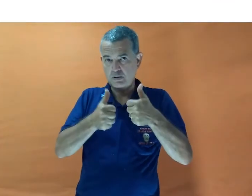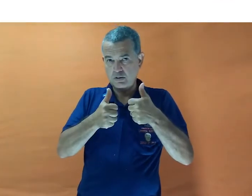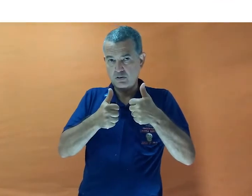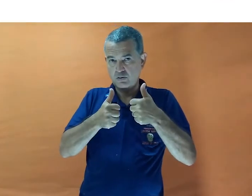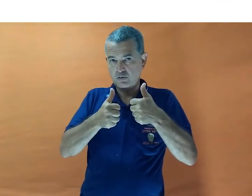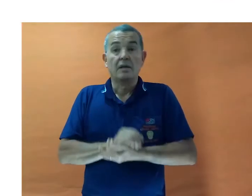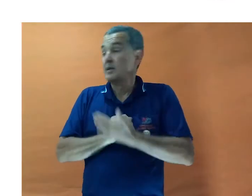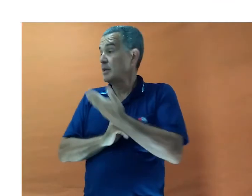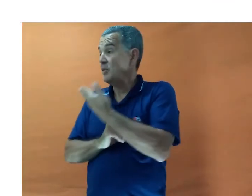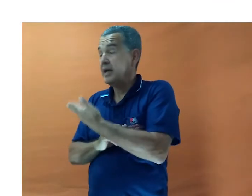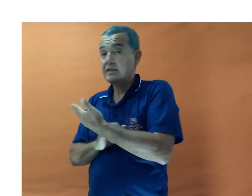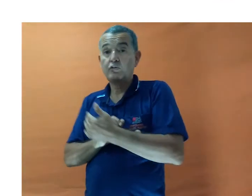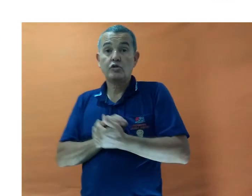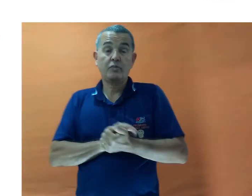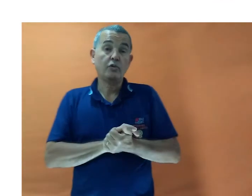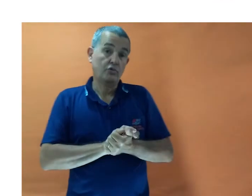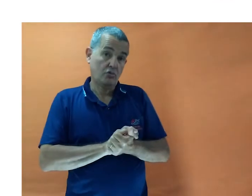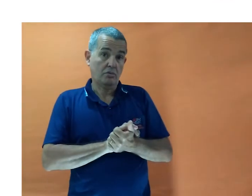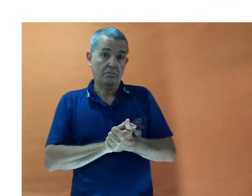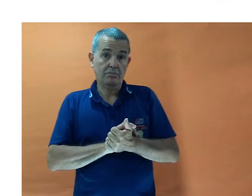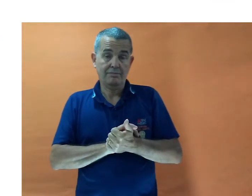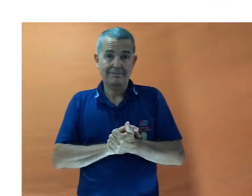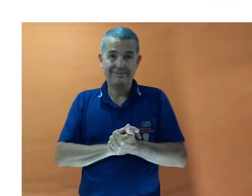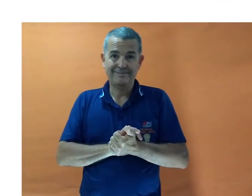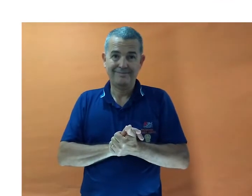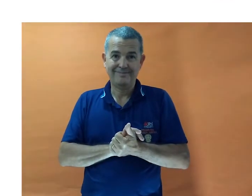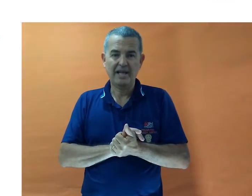estes. São esses os pontos.